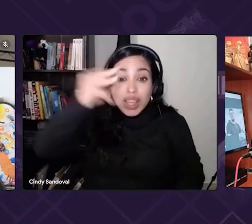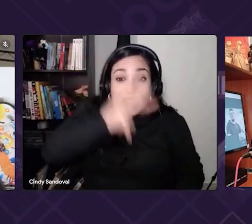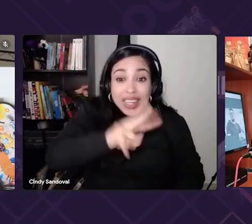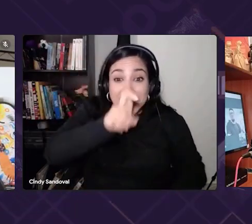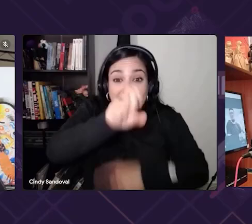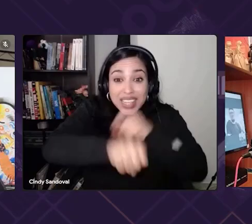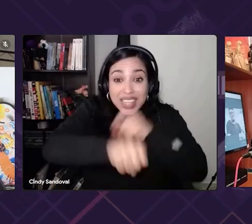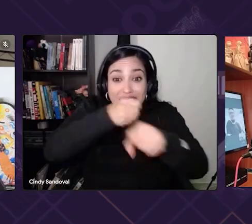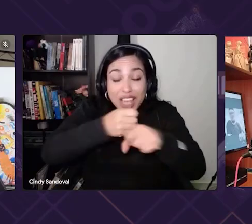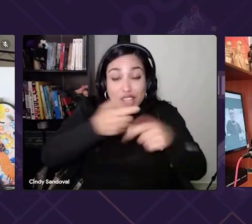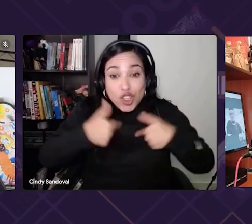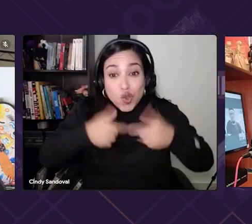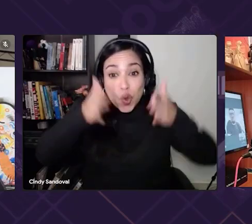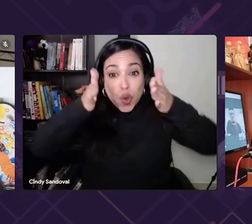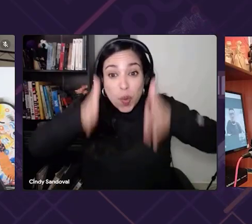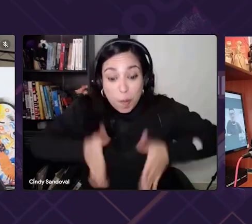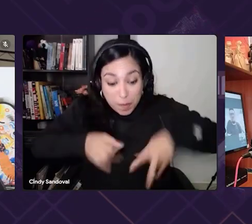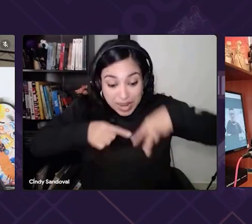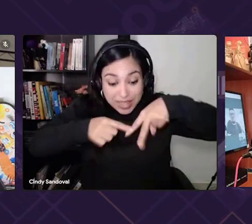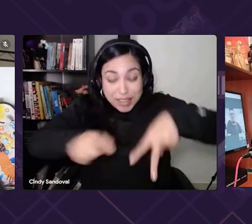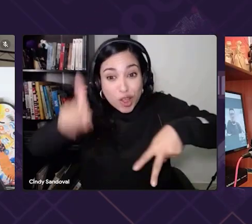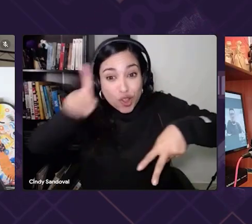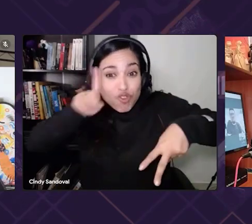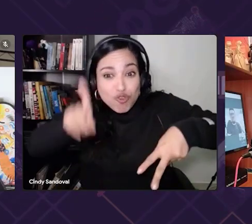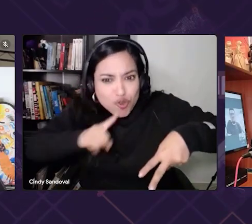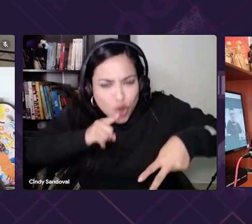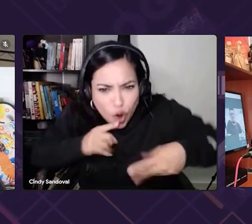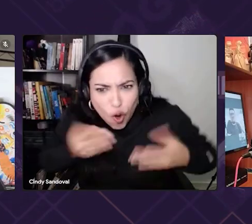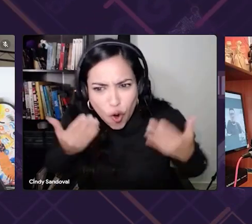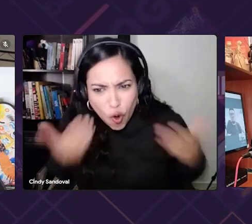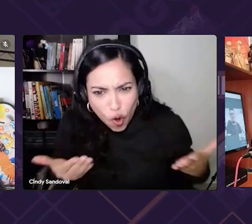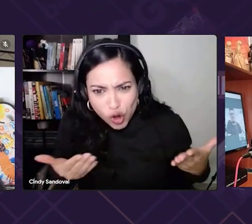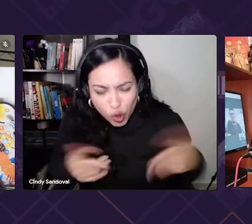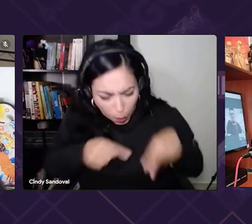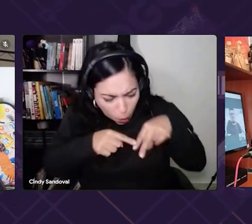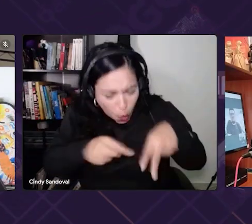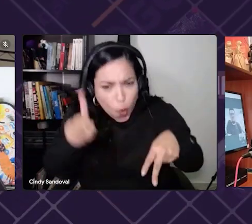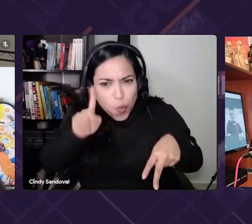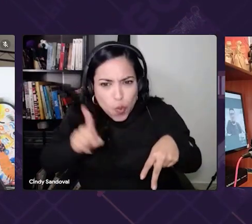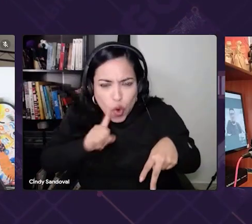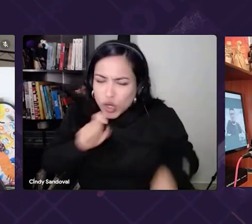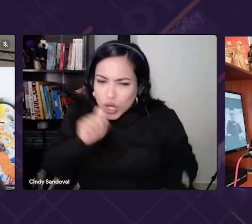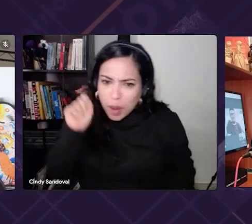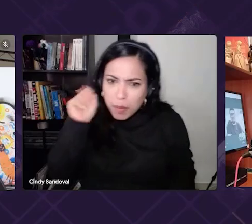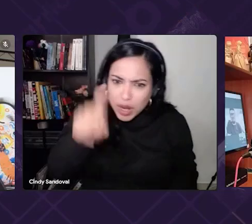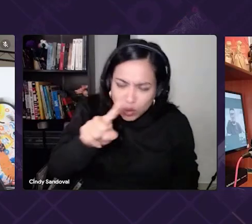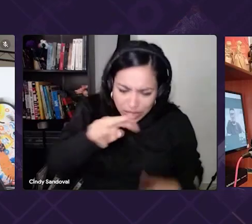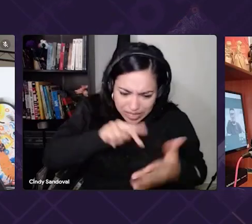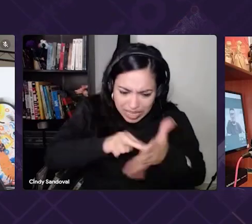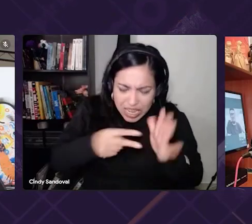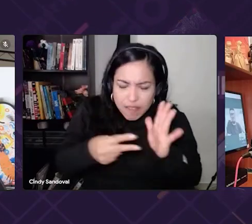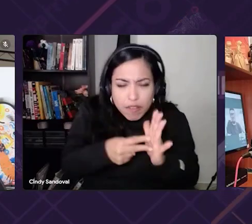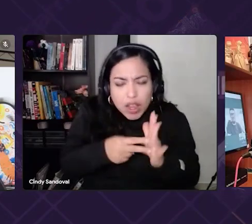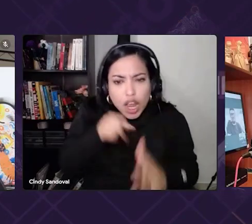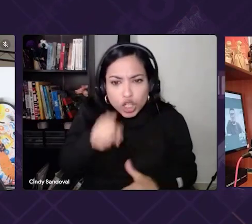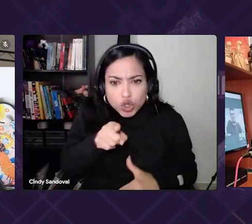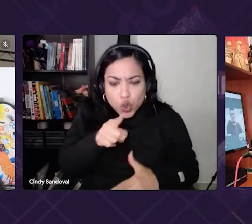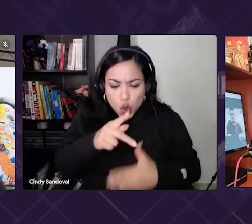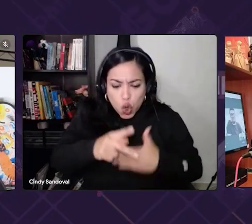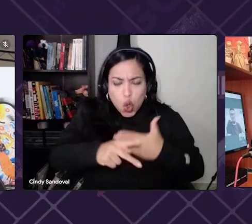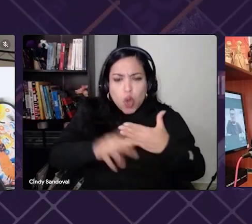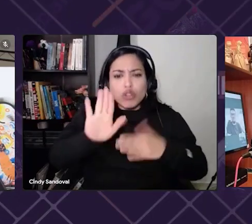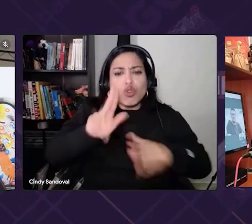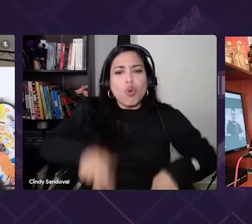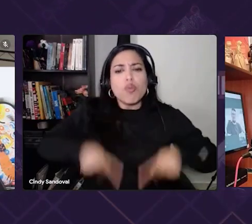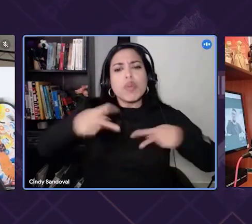periodista sordo. Esto supone que en tu proyecto de vida has ido eliminando, supongo que con el